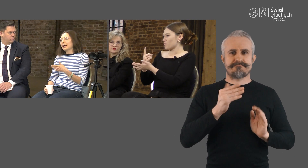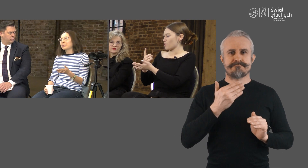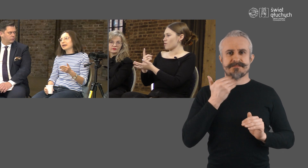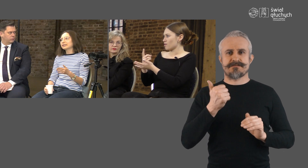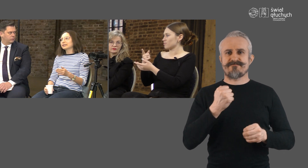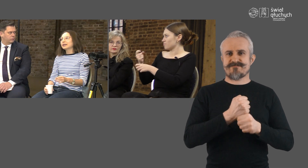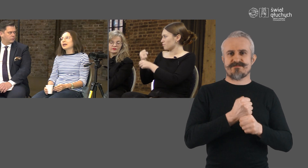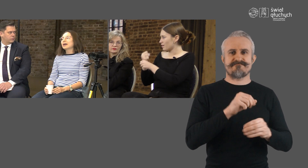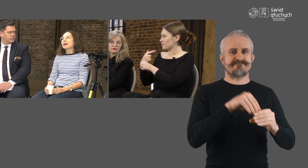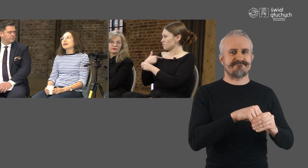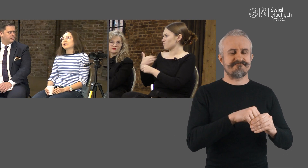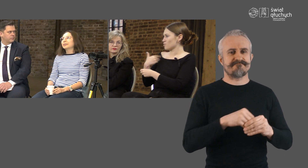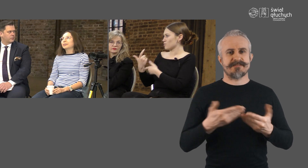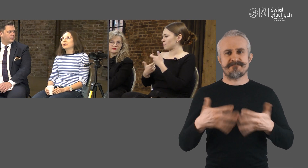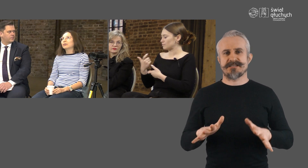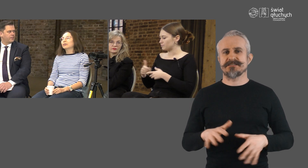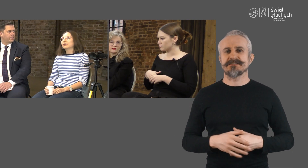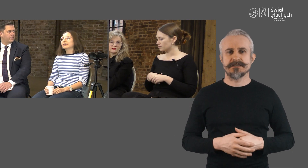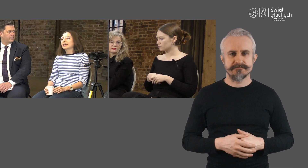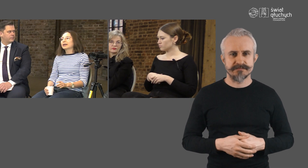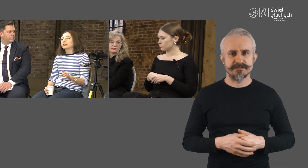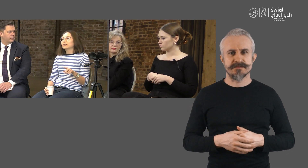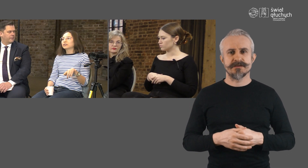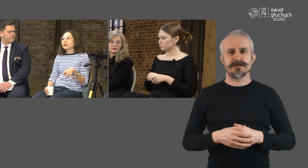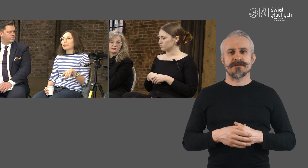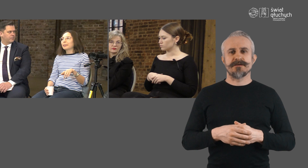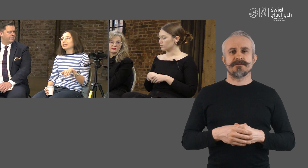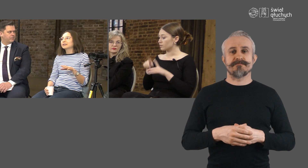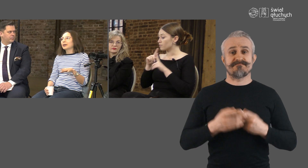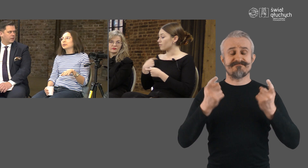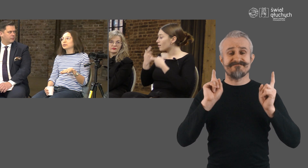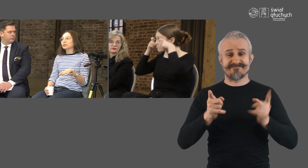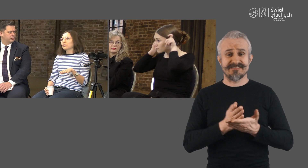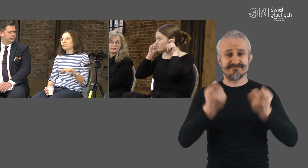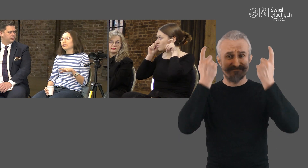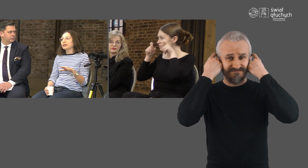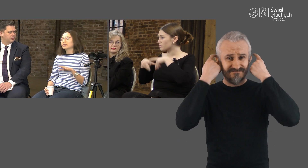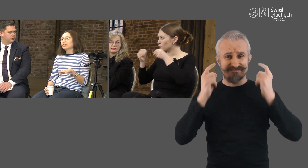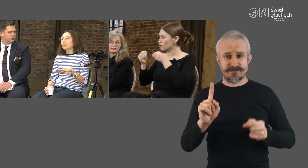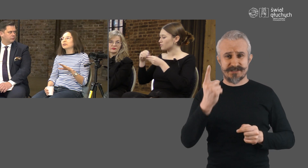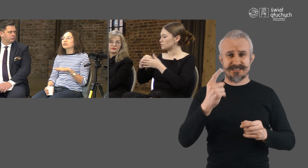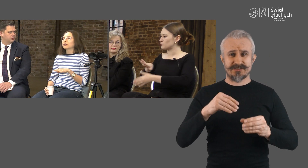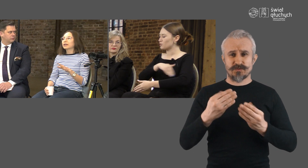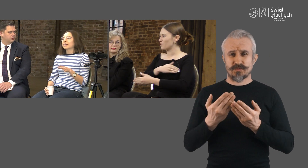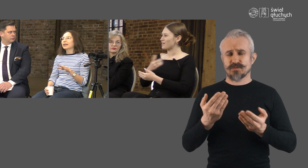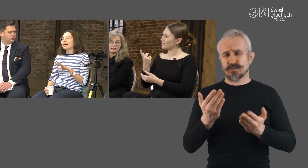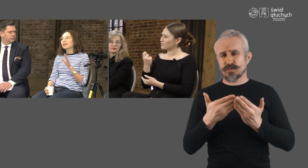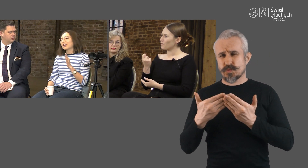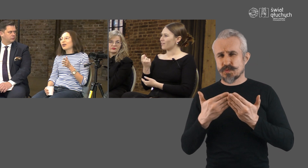tej pracy. Bo jak nosiłam aparaty na początku szkoły, no